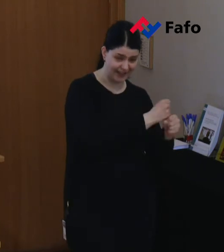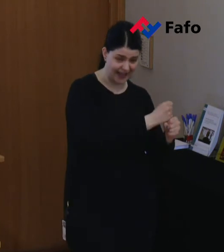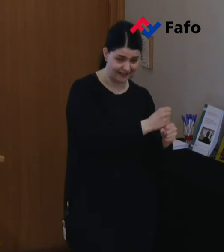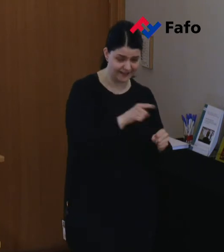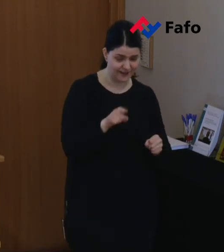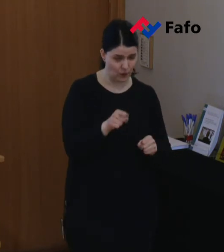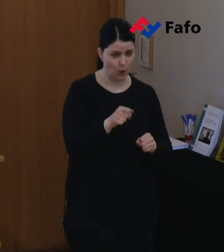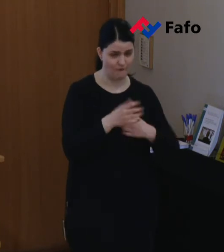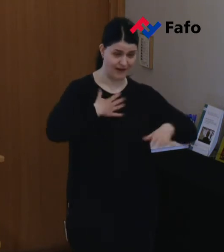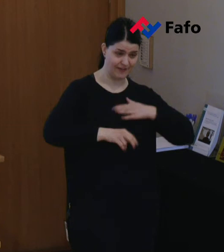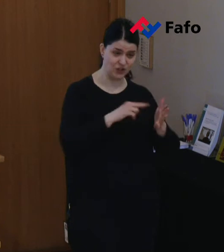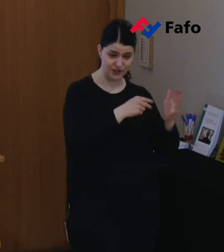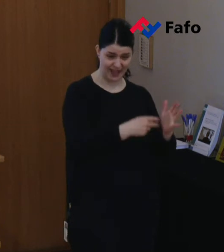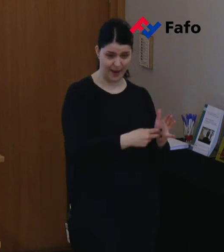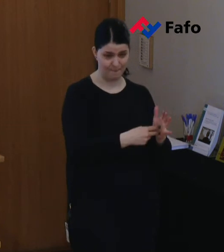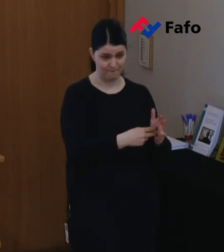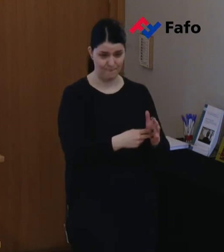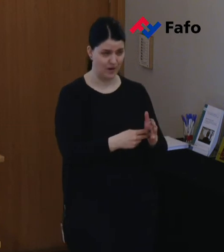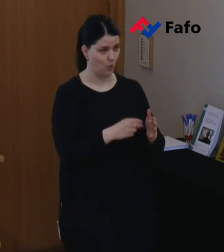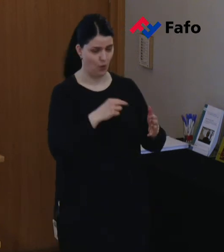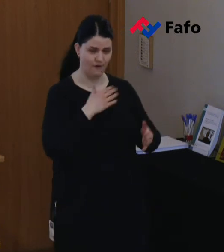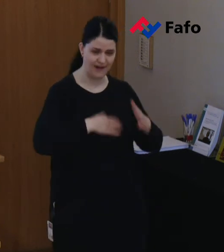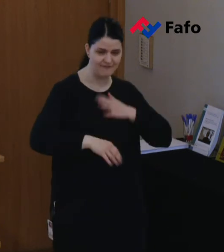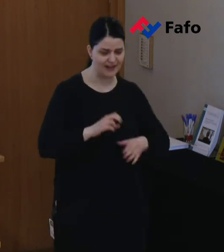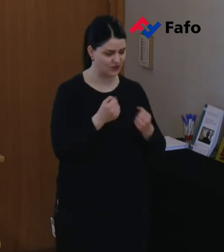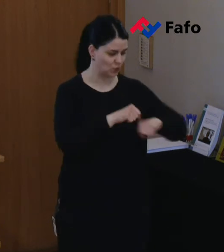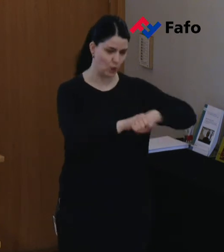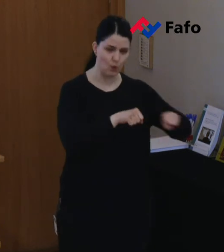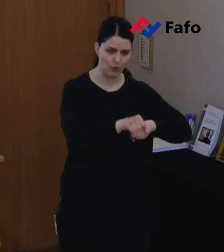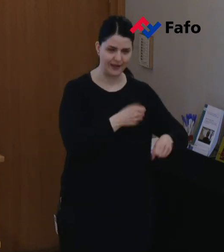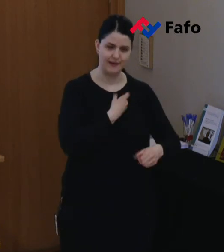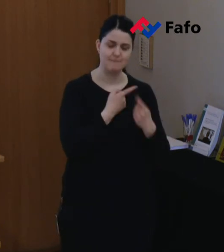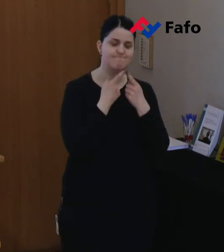norske velferdssystemer, den norske velferdskommunen er veldig annerledes